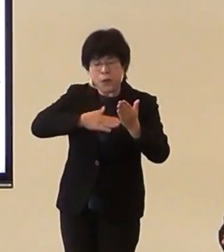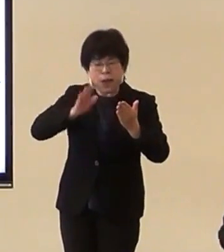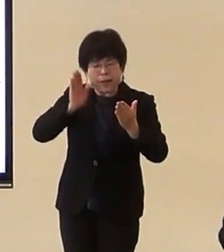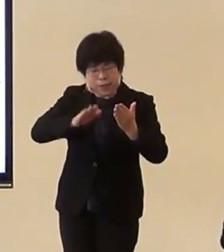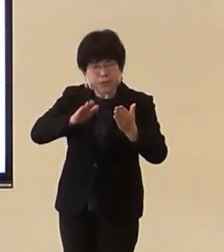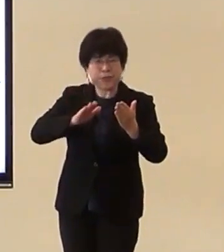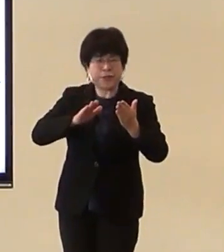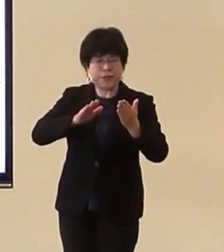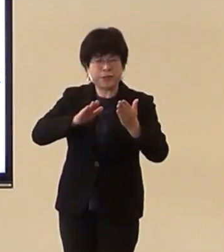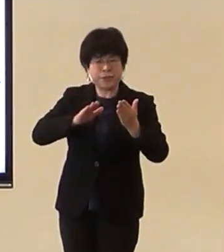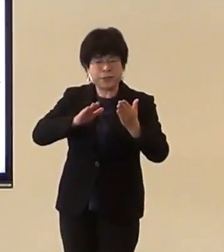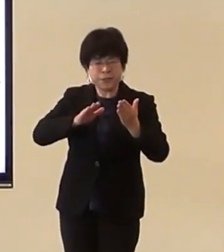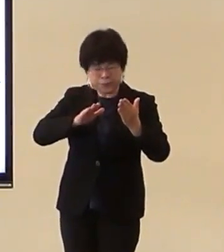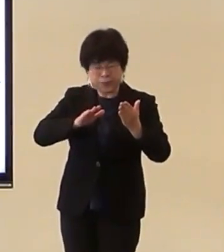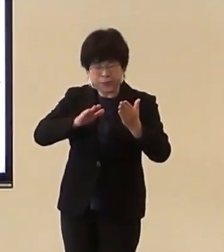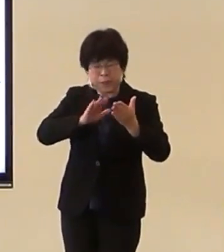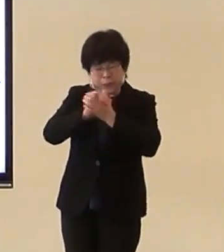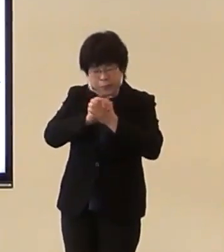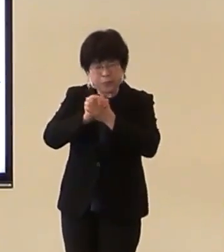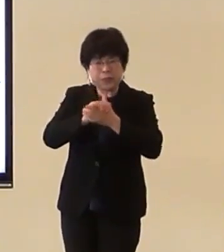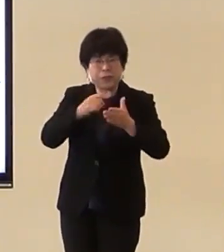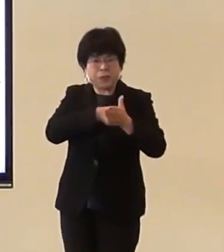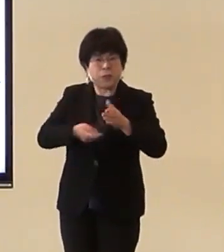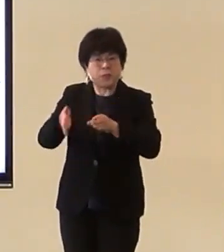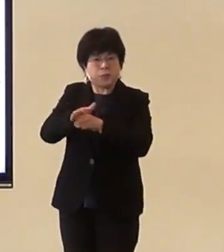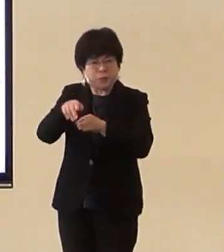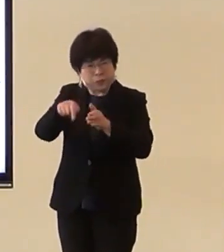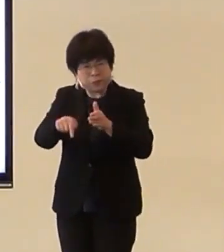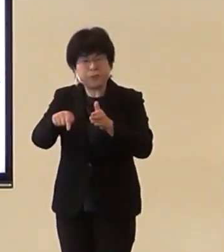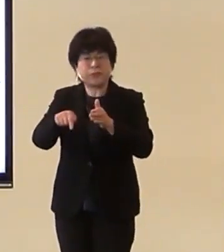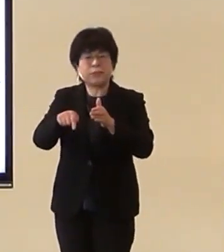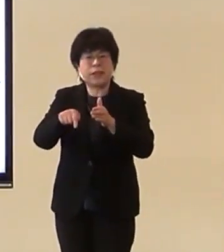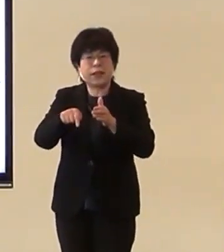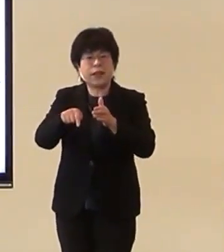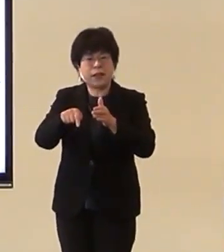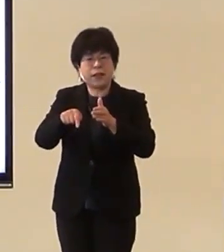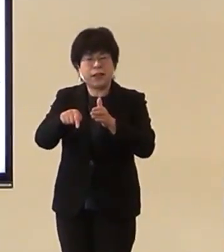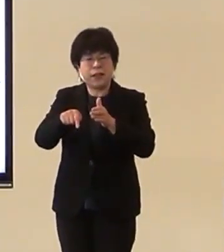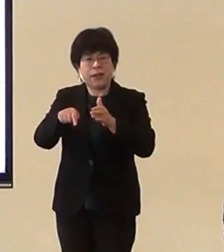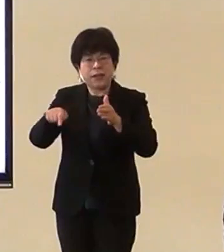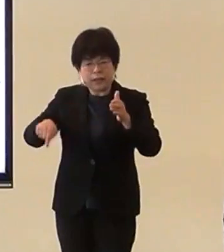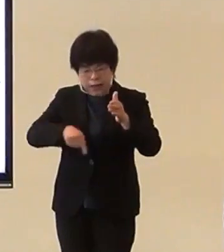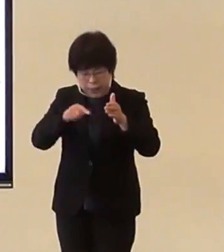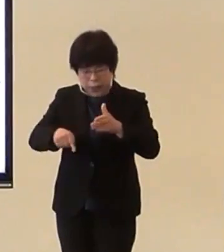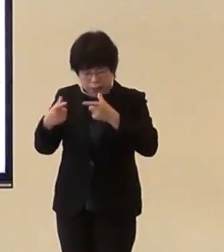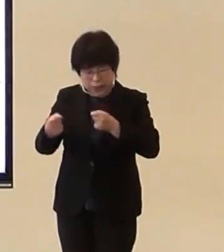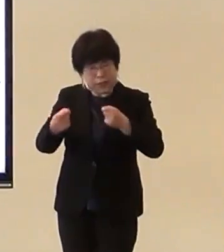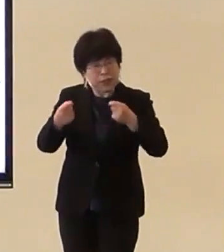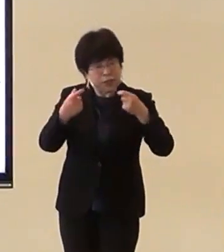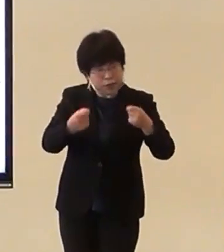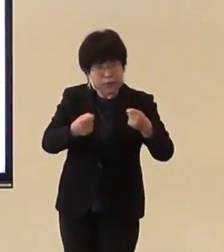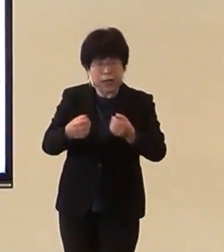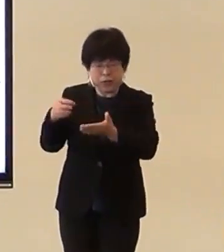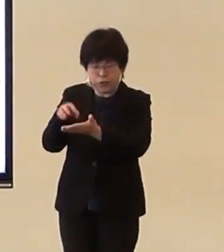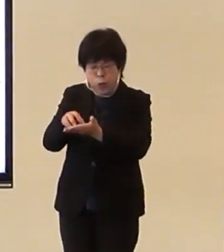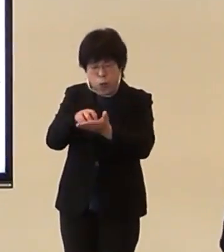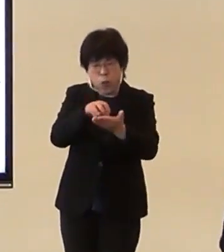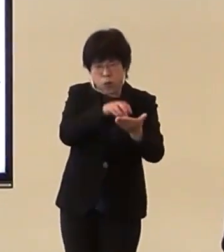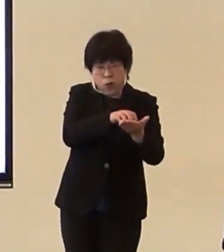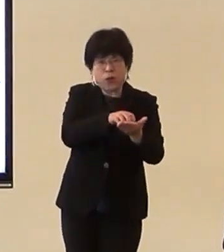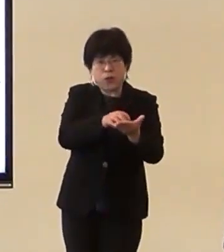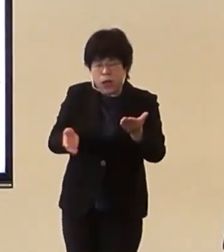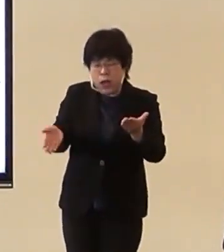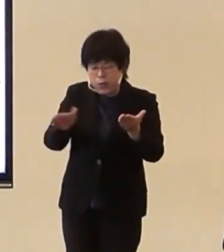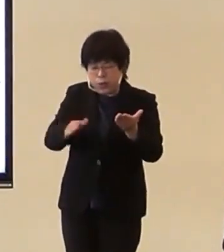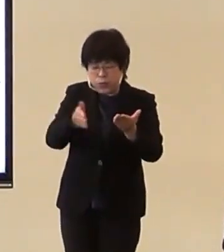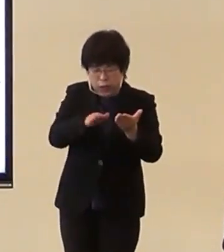て、しかもそこにですね必ず、きちっとしたエビデンスがあってお答えするような、そういうマニ